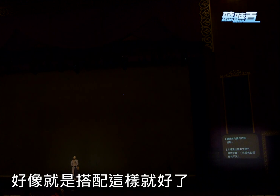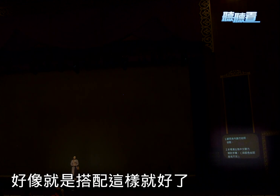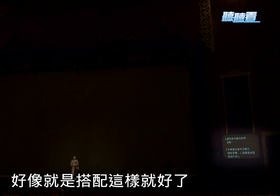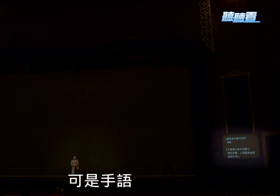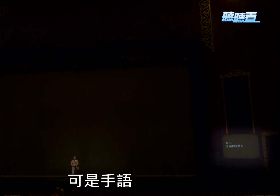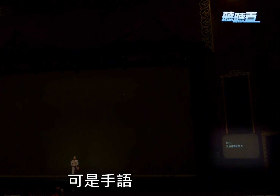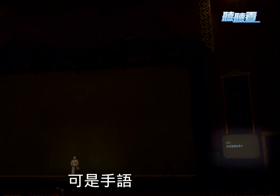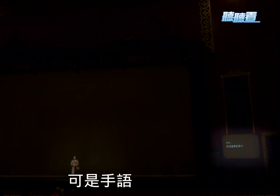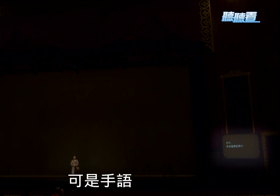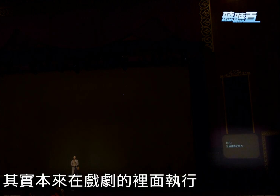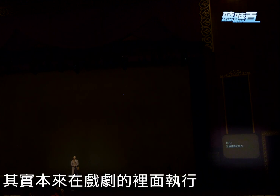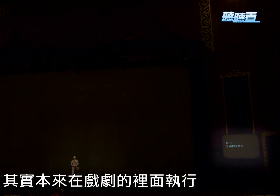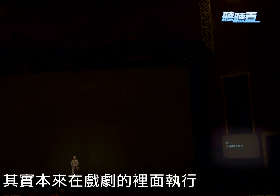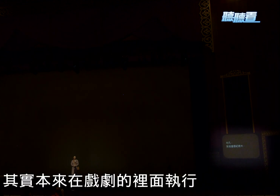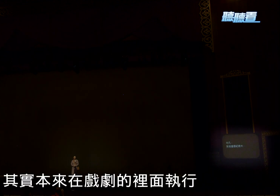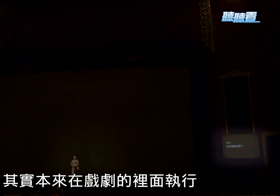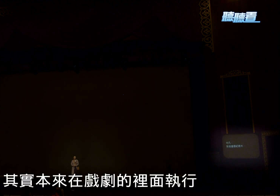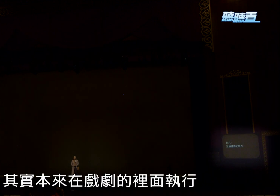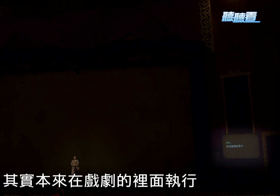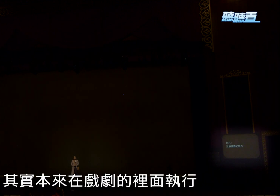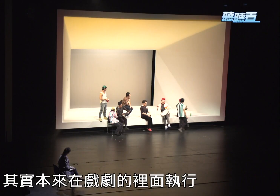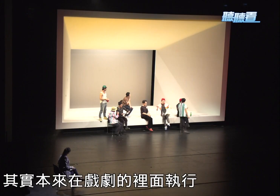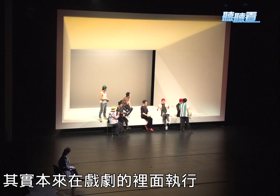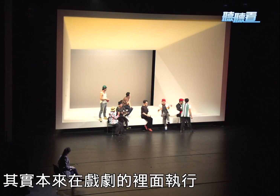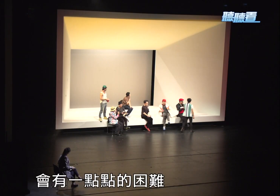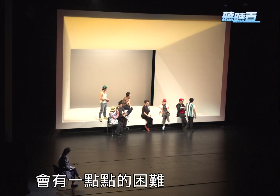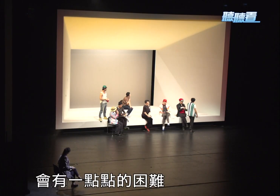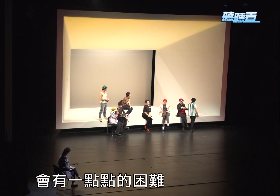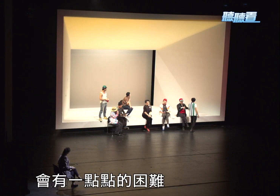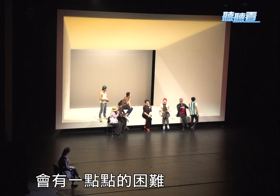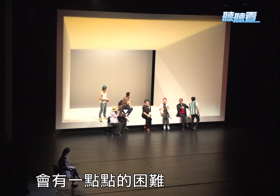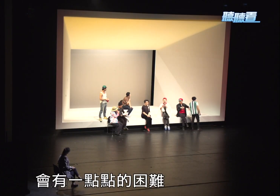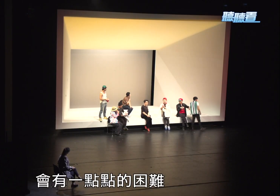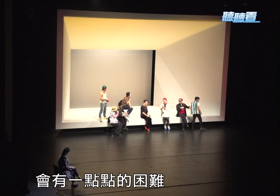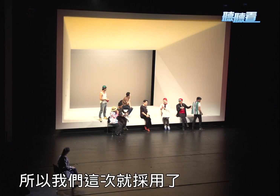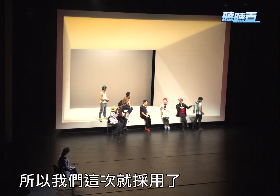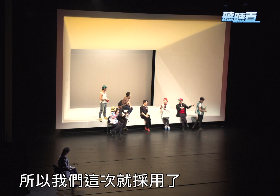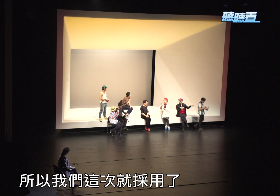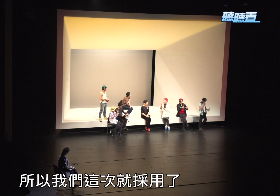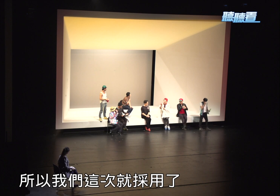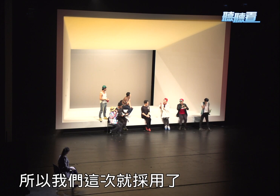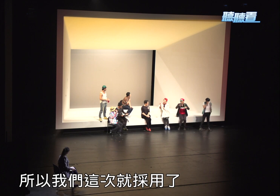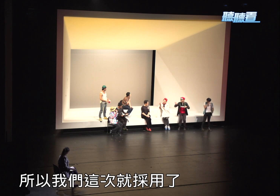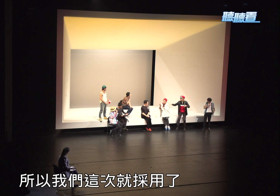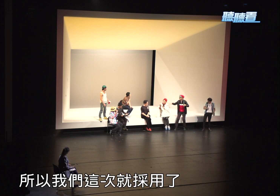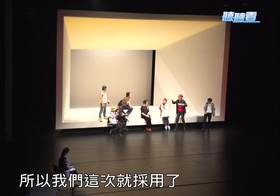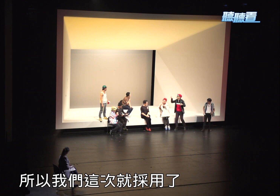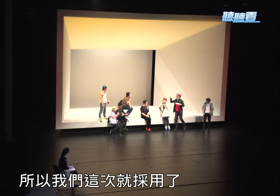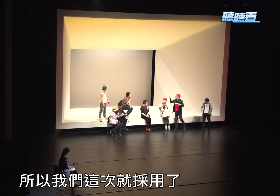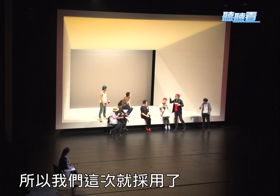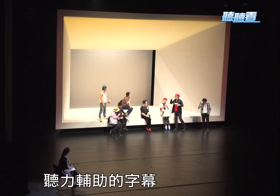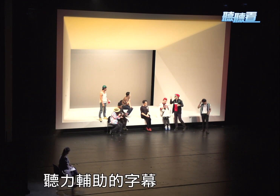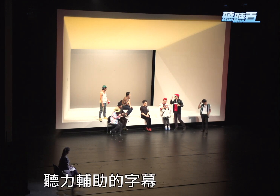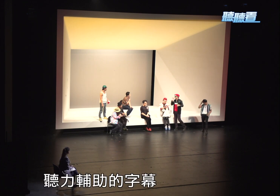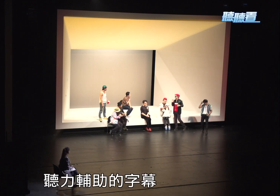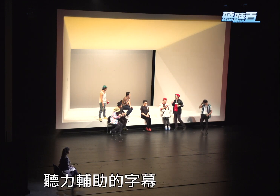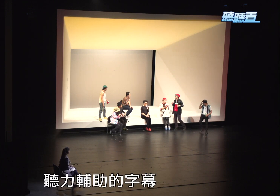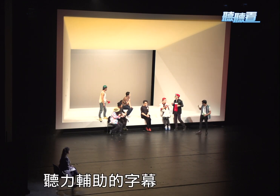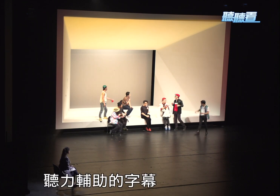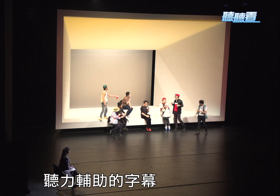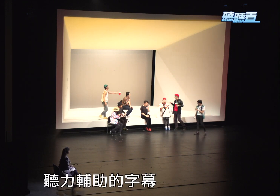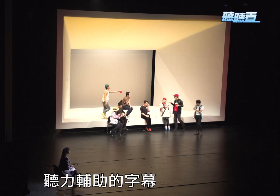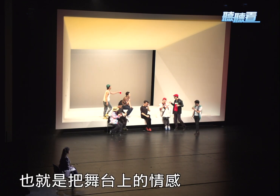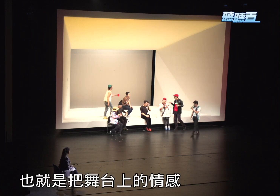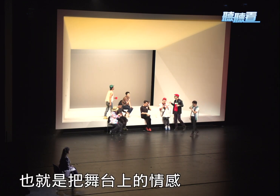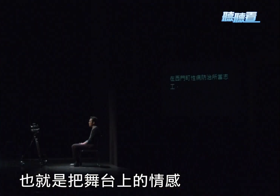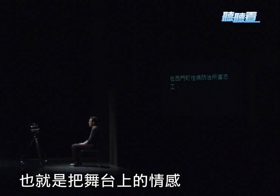样就好了。可是手语其实本来在戏剧里面执行会有一点点的困难，所以我们这次就采用了听力辅助的